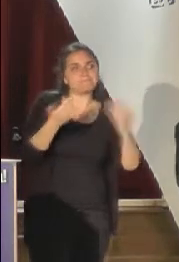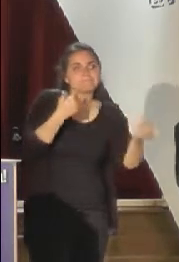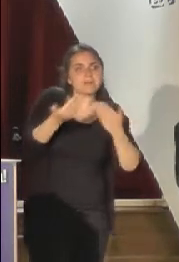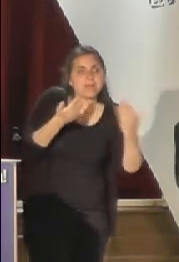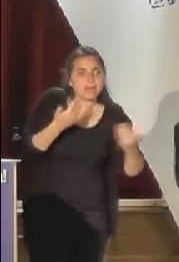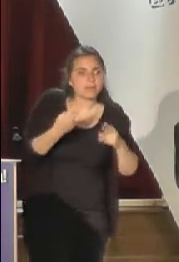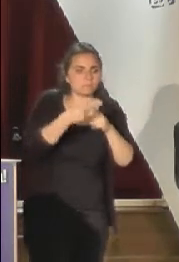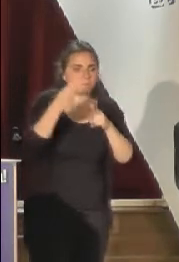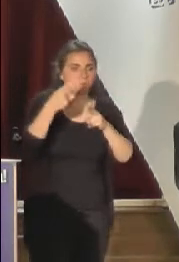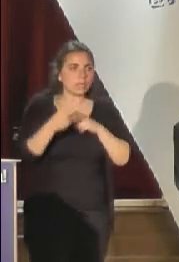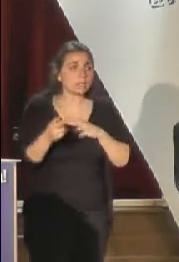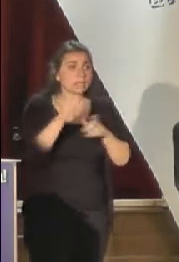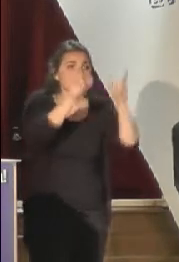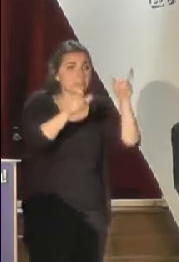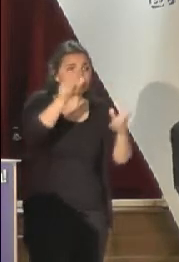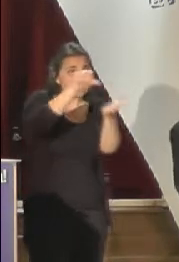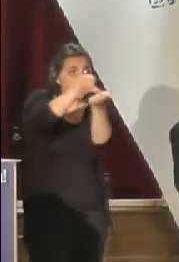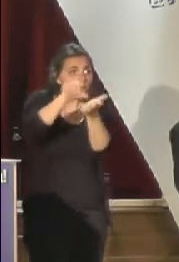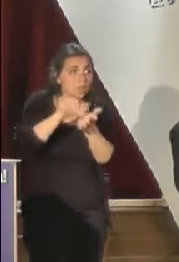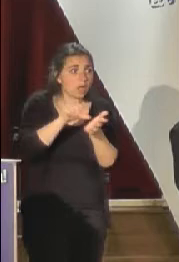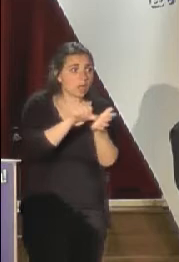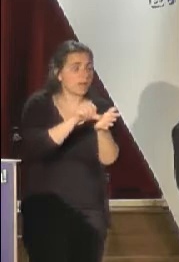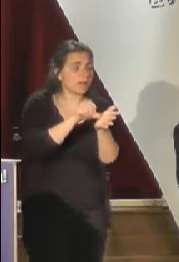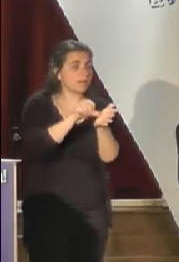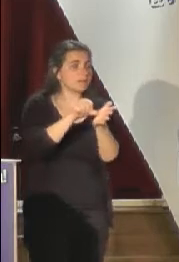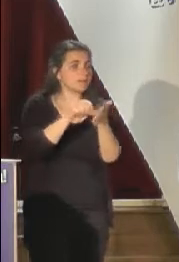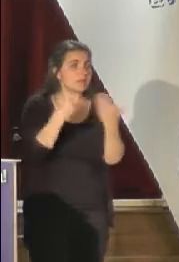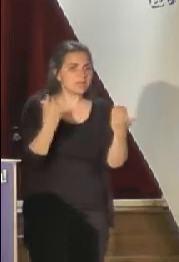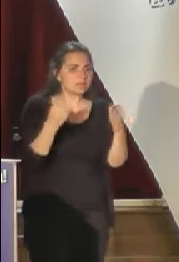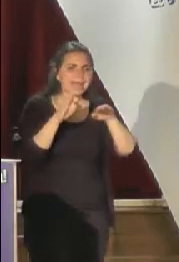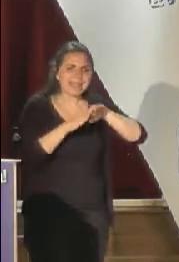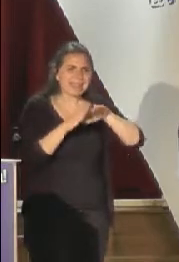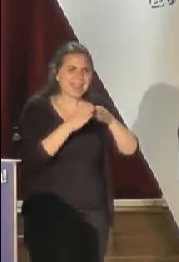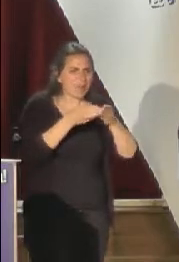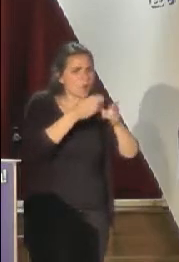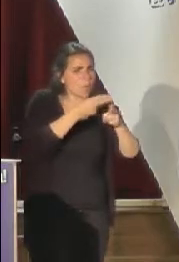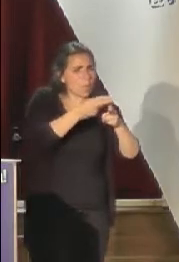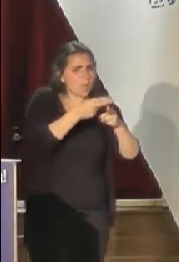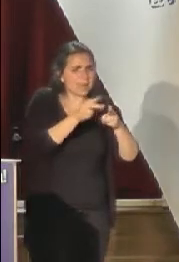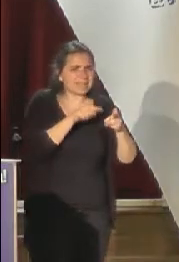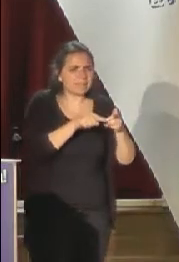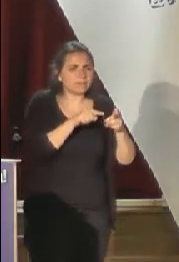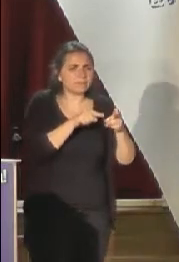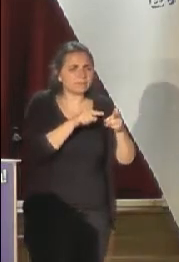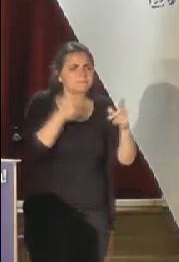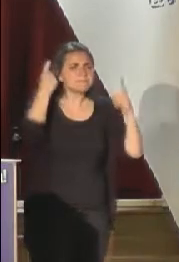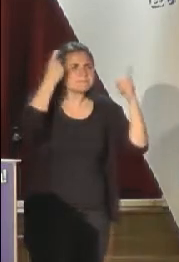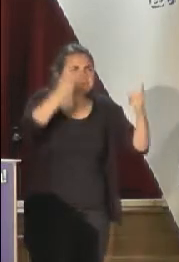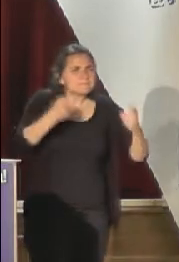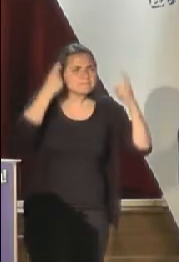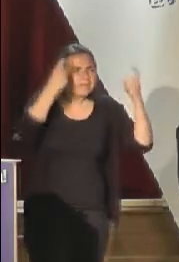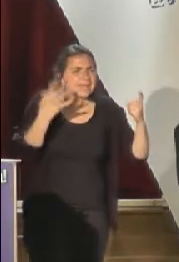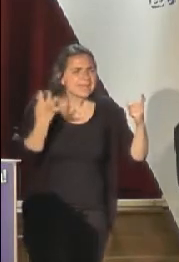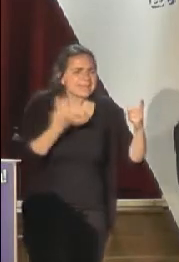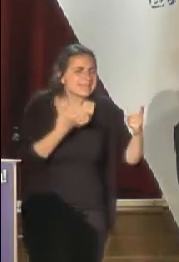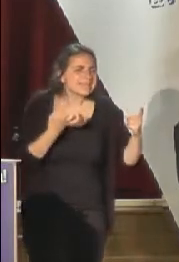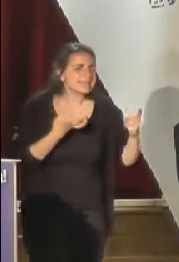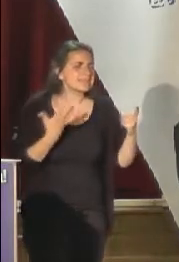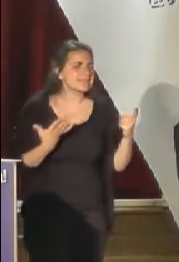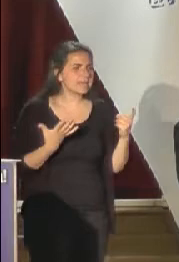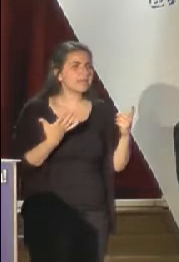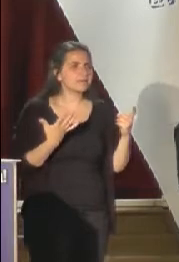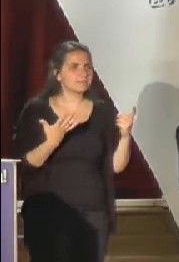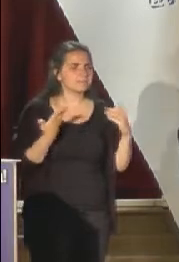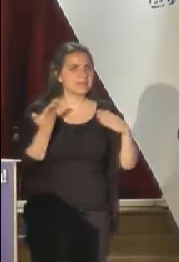e a ciudadanía. O seña, unha esquerda que intentou recuperar que a esquerda política representase a